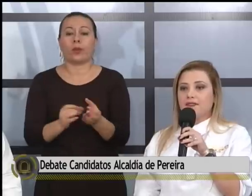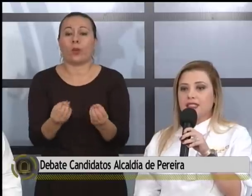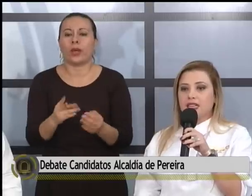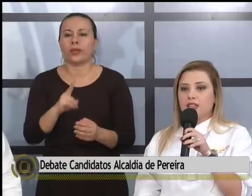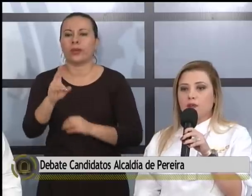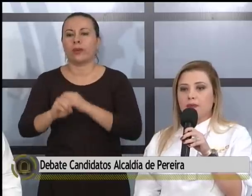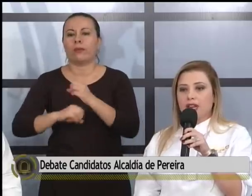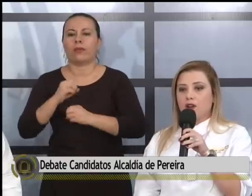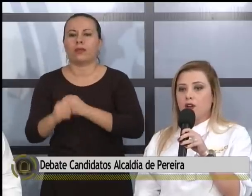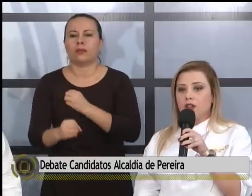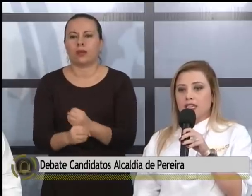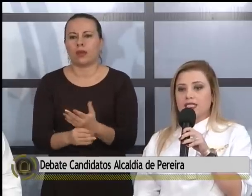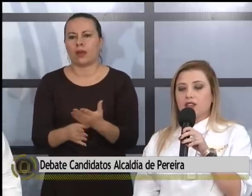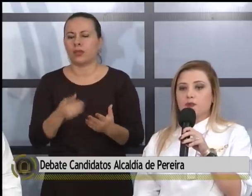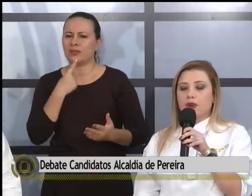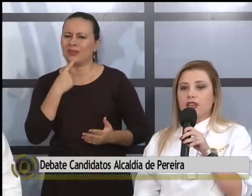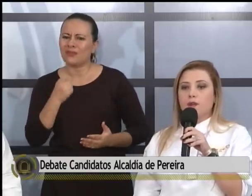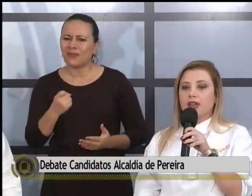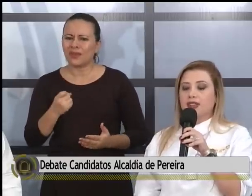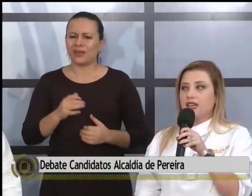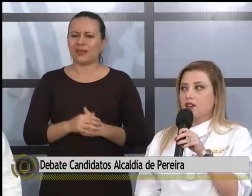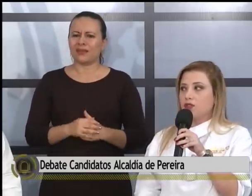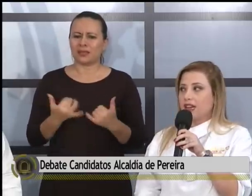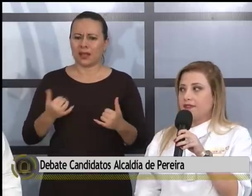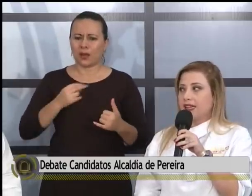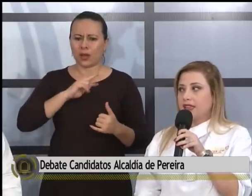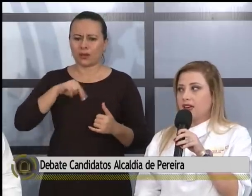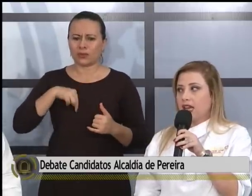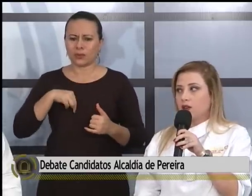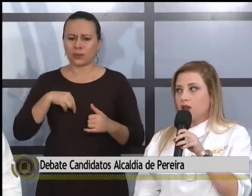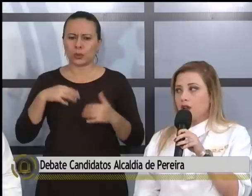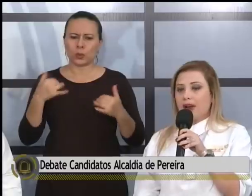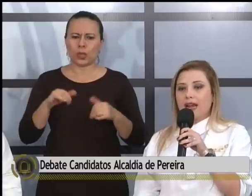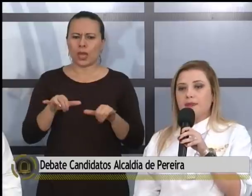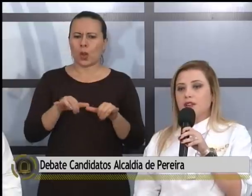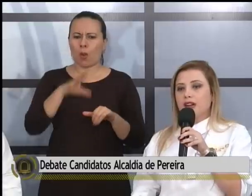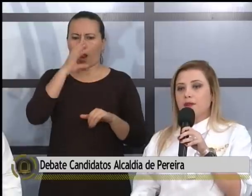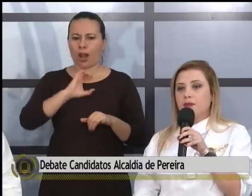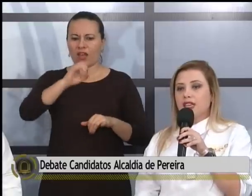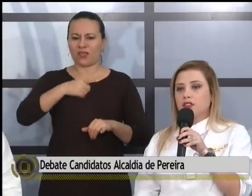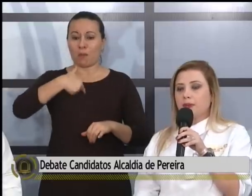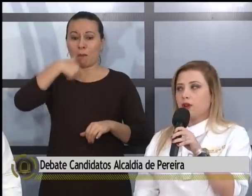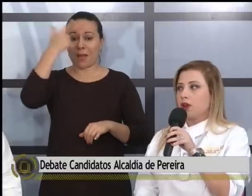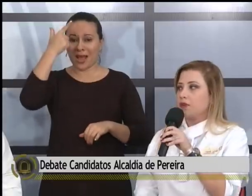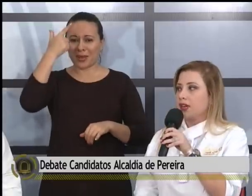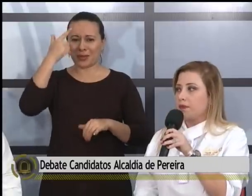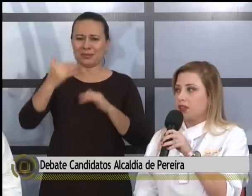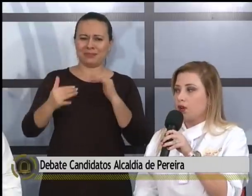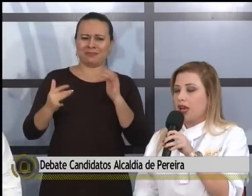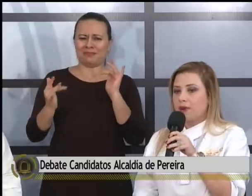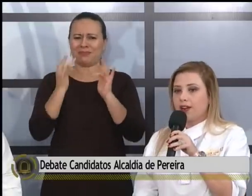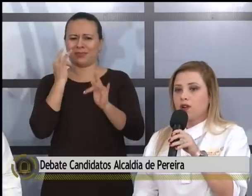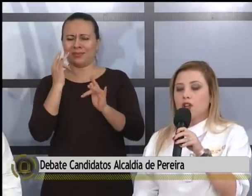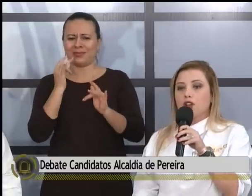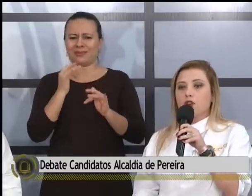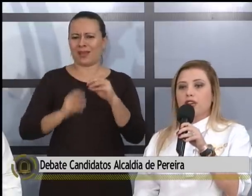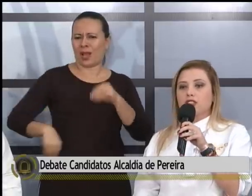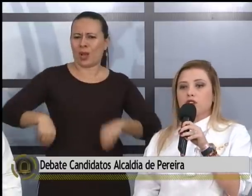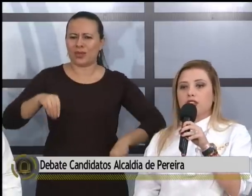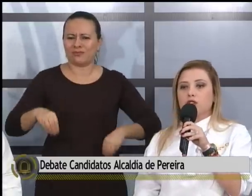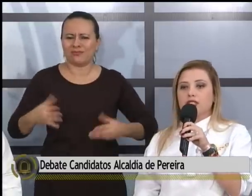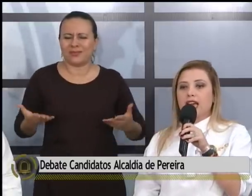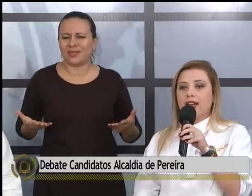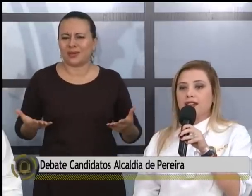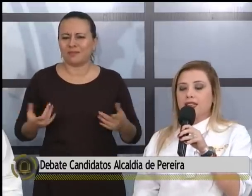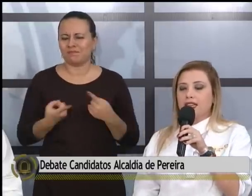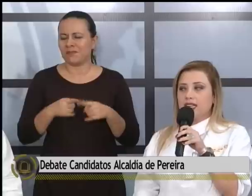bastante difícil y complejo que se nos puede convertir en un elefante blanco. Para mí no era el momento, pero vuelvo y repito, Álvaro, lo hecho,